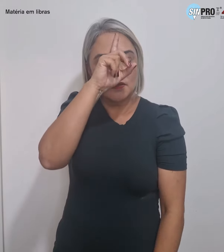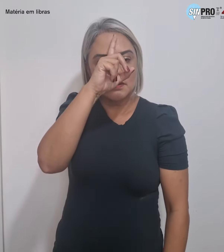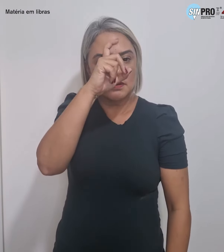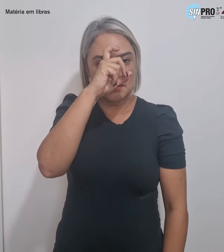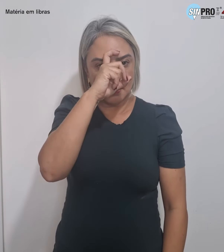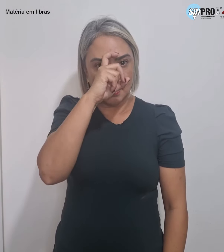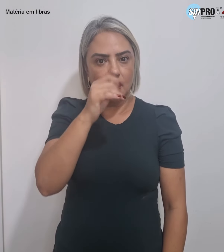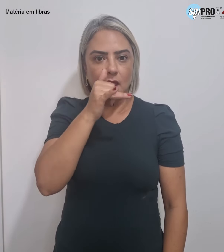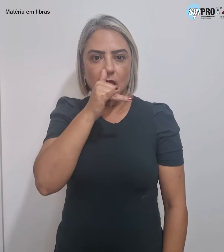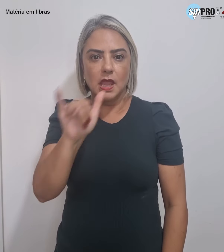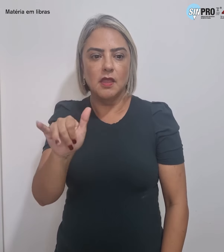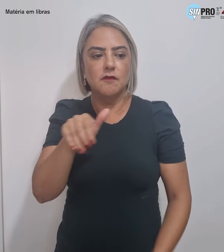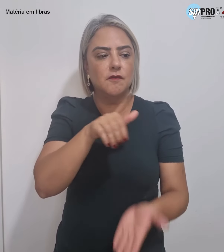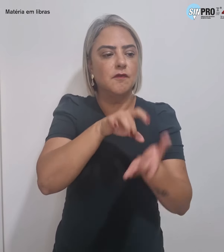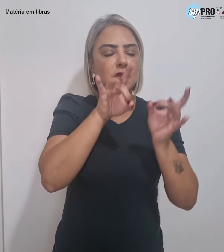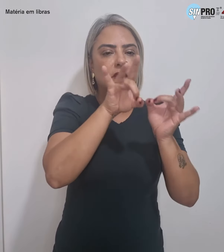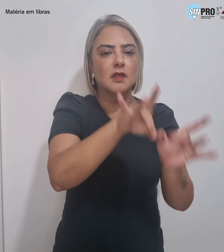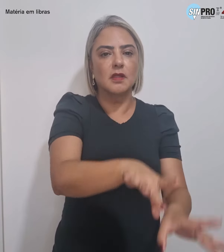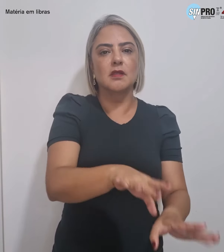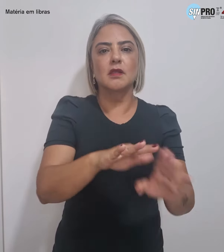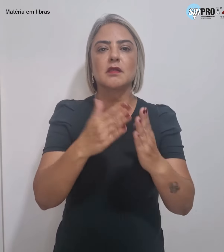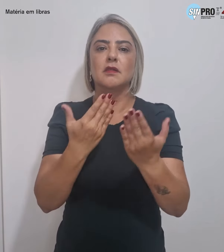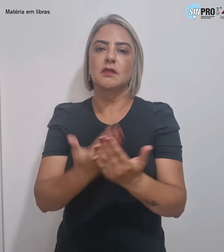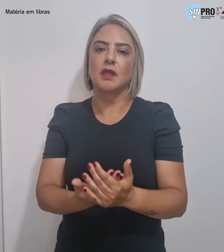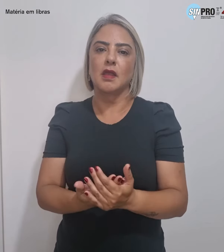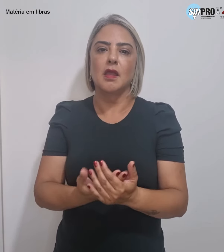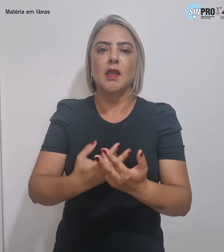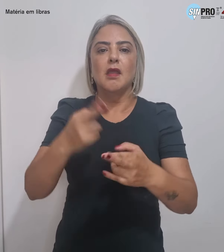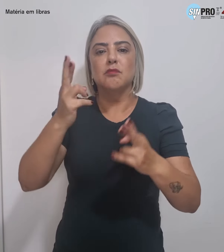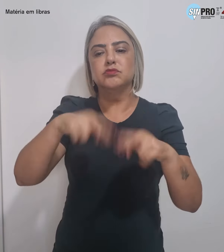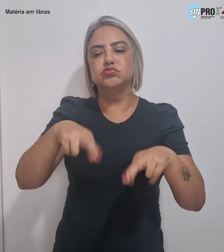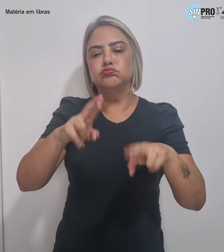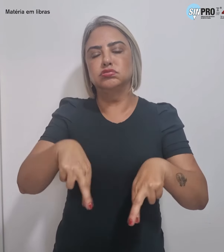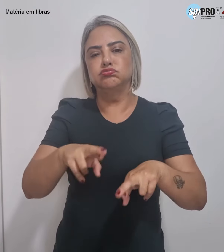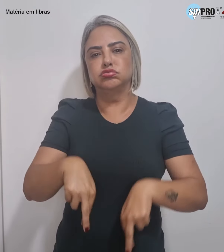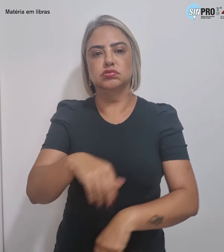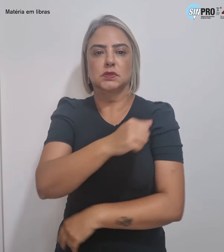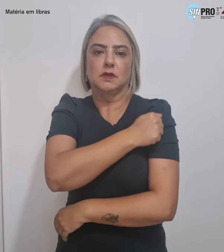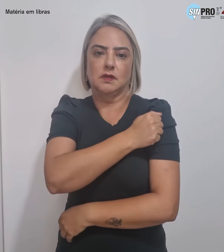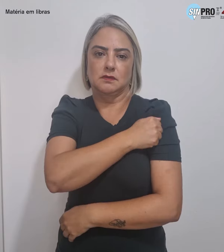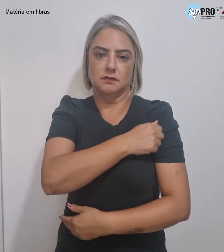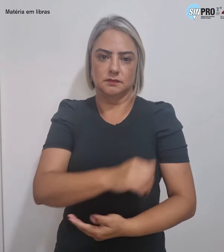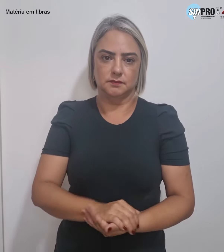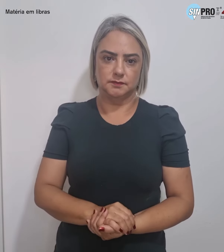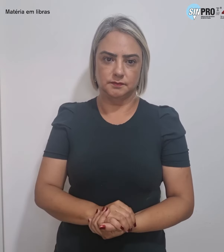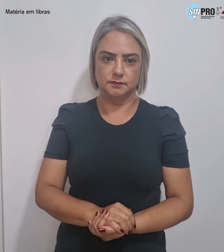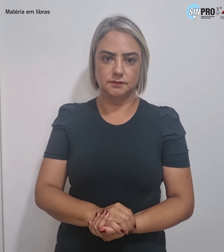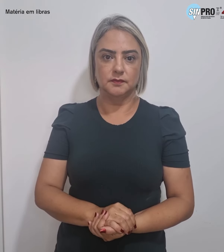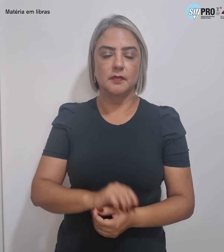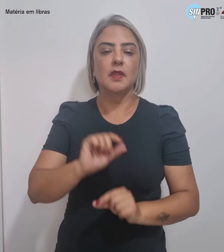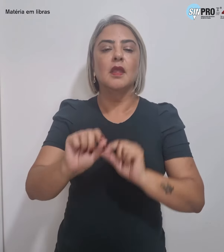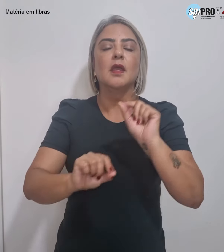evita a evasão escolar e a repetência do estudante. Quem pode participar?